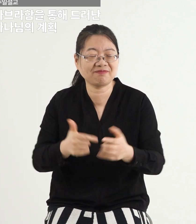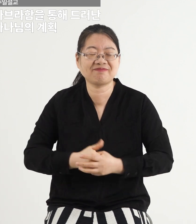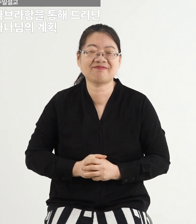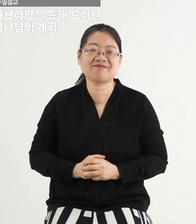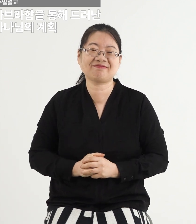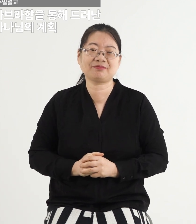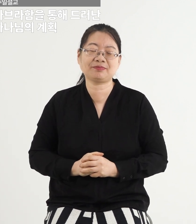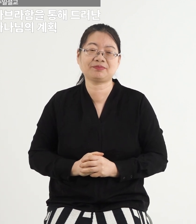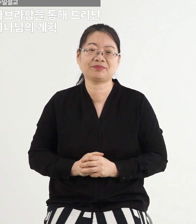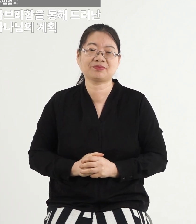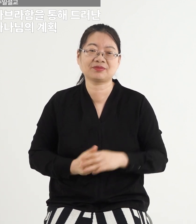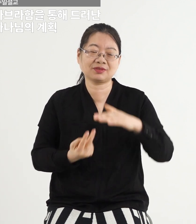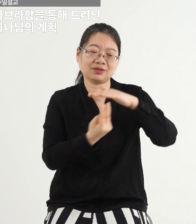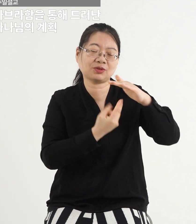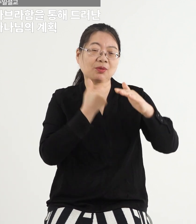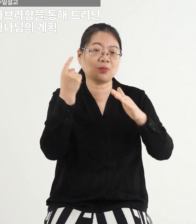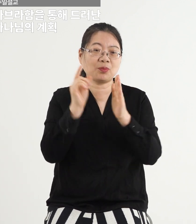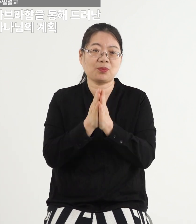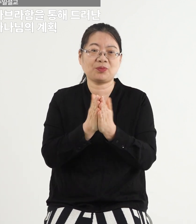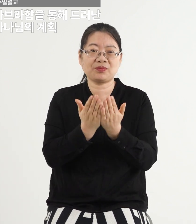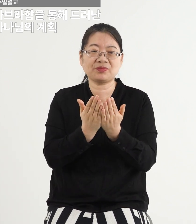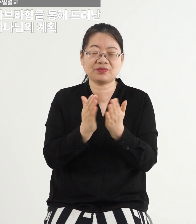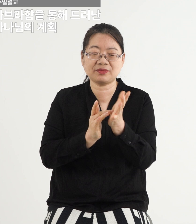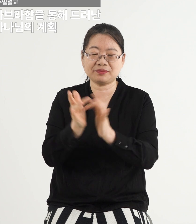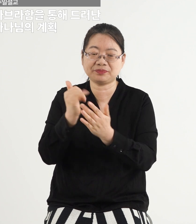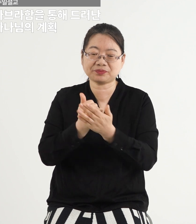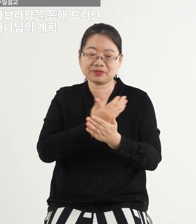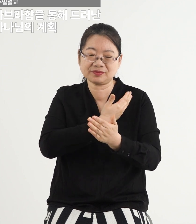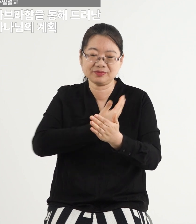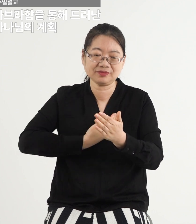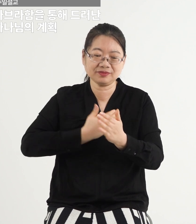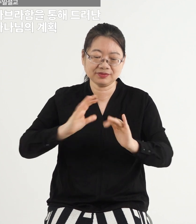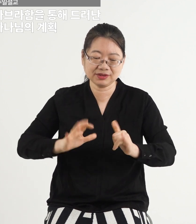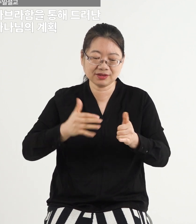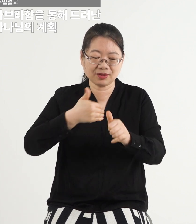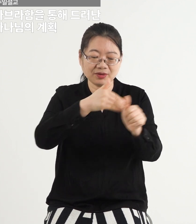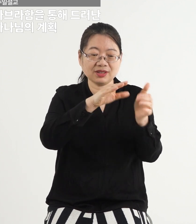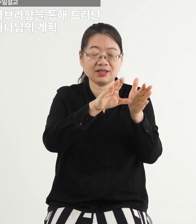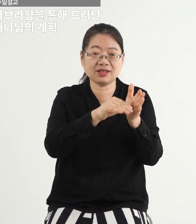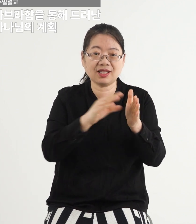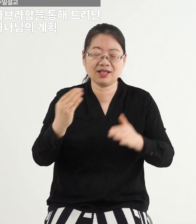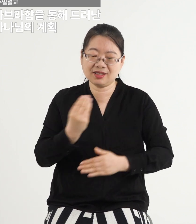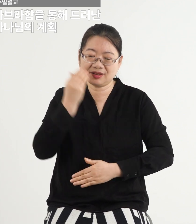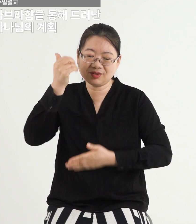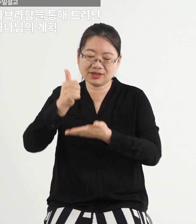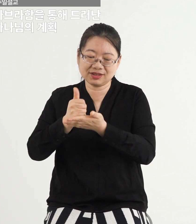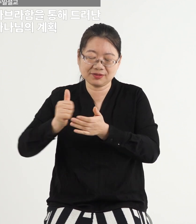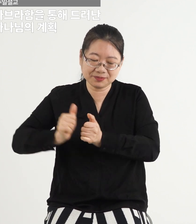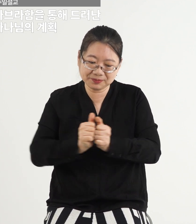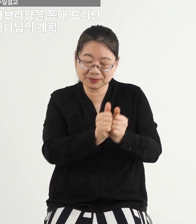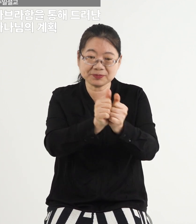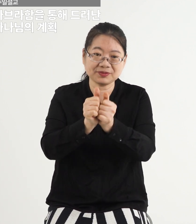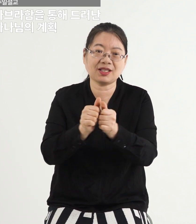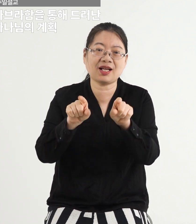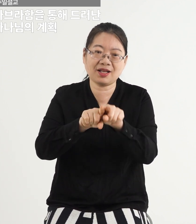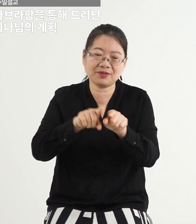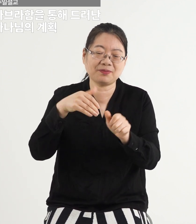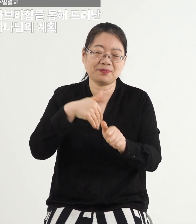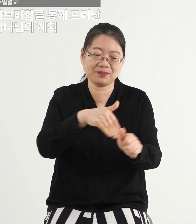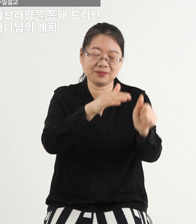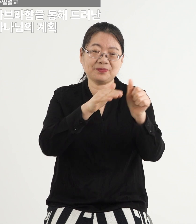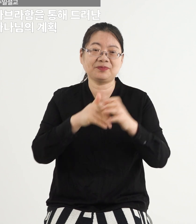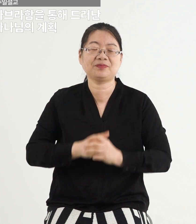말이에요. 요한복음에도 예수님이 제자들을 세상에 보낼 때 성령님을 동행시켜서 함께